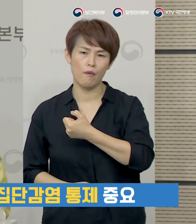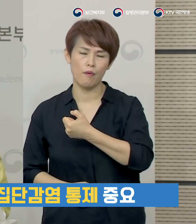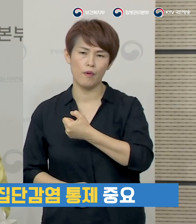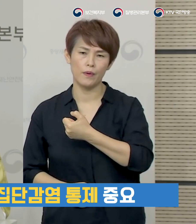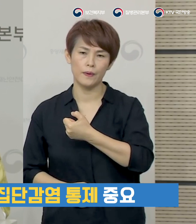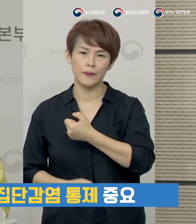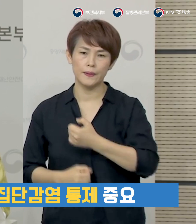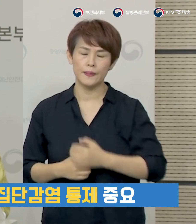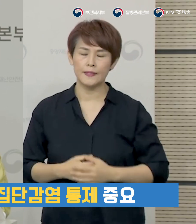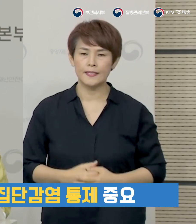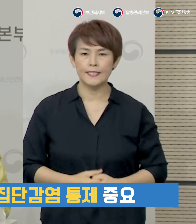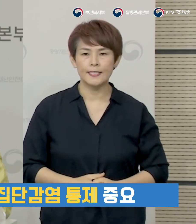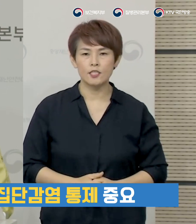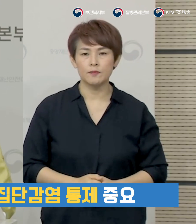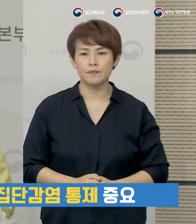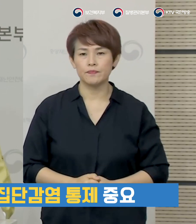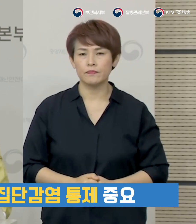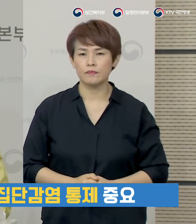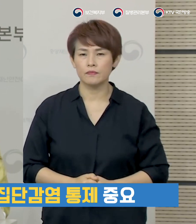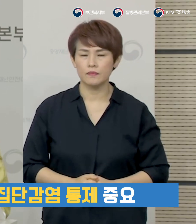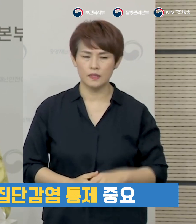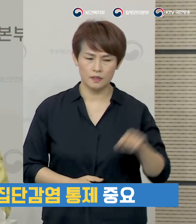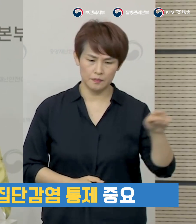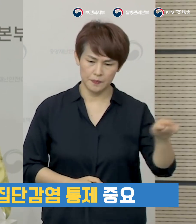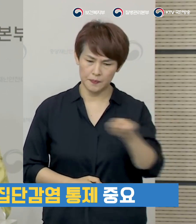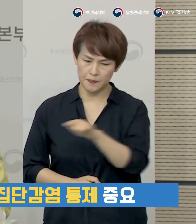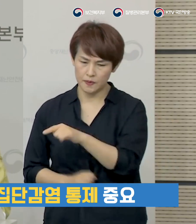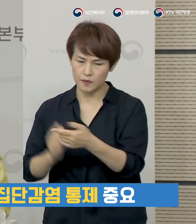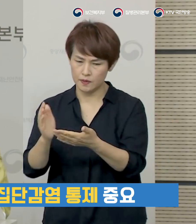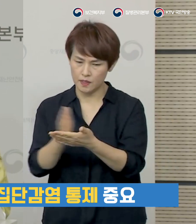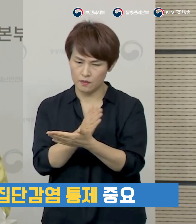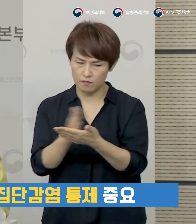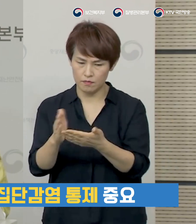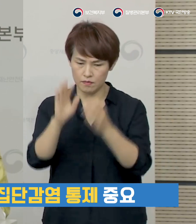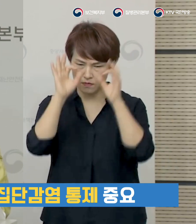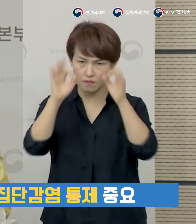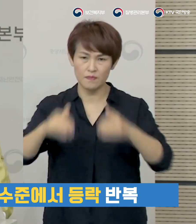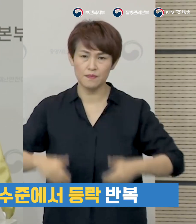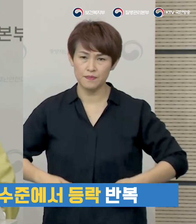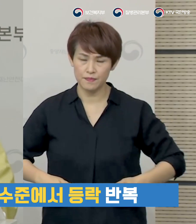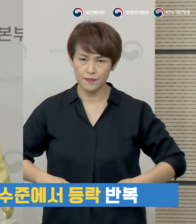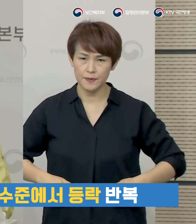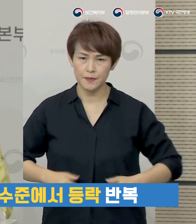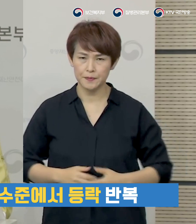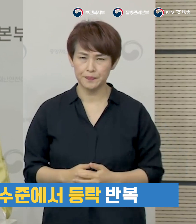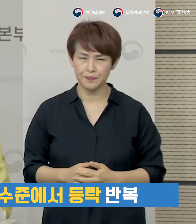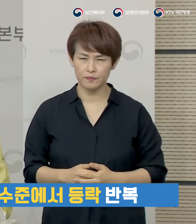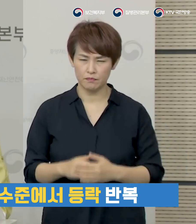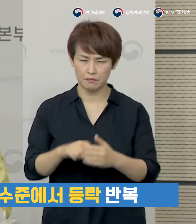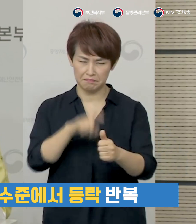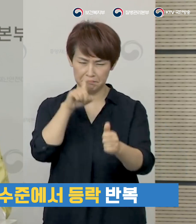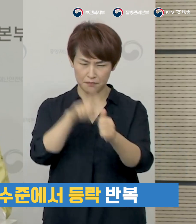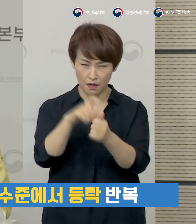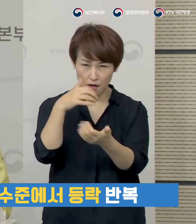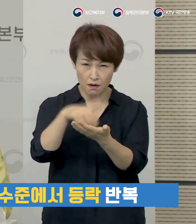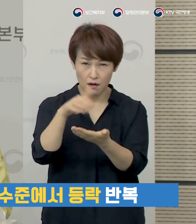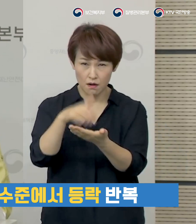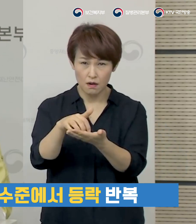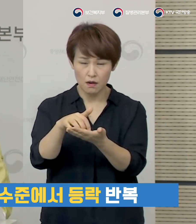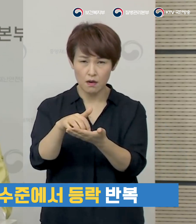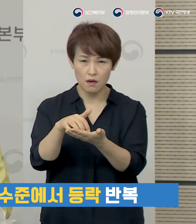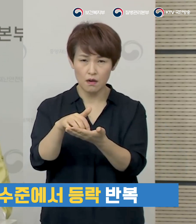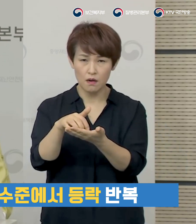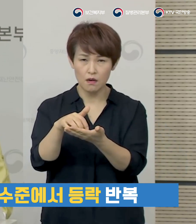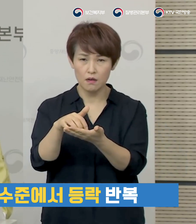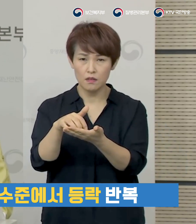사항들이 있습니다. 그래서 이 두 가지를 조금 뭐 구분해서 이제 봐야 될 필요는 있습니다만은, 전체 확진자 수는 지금 이제